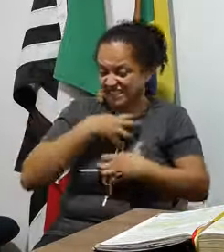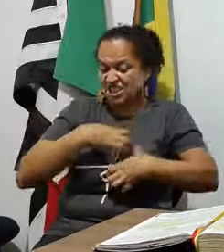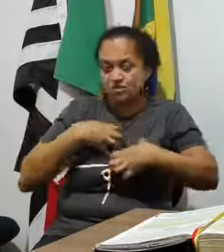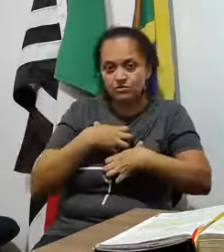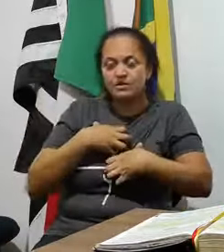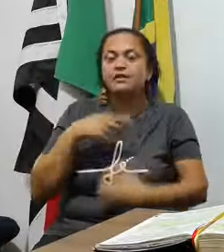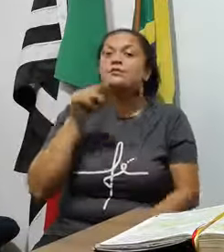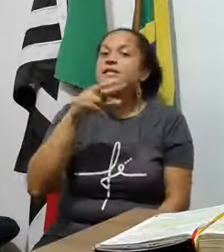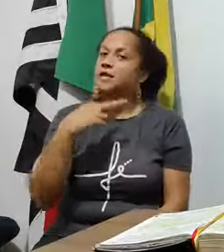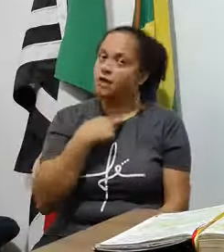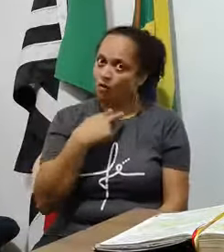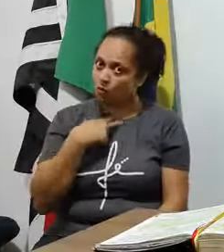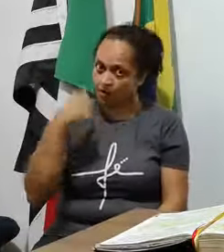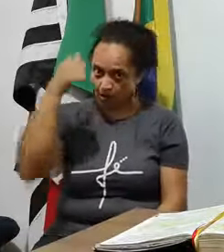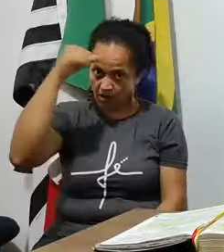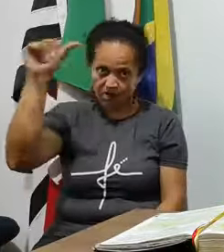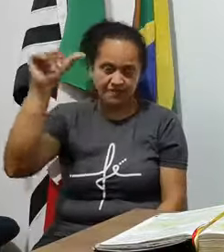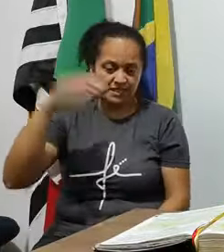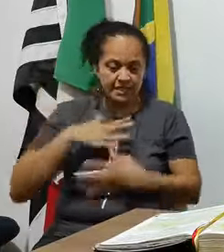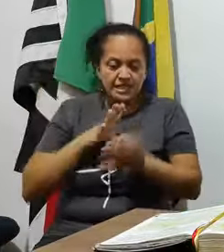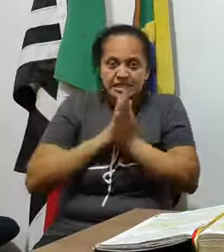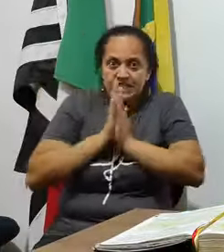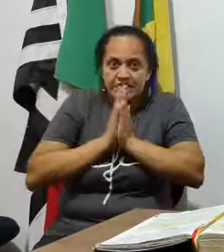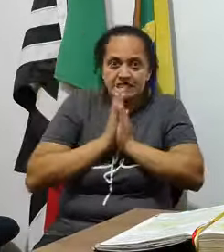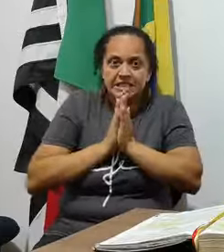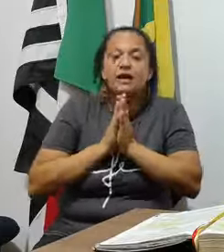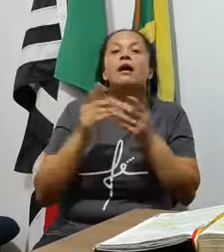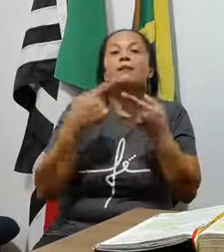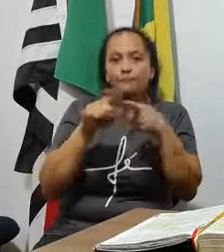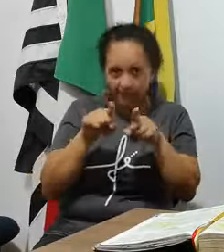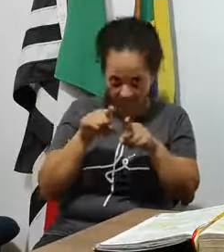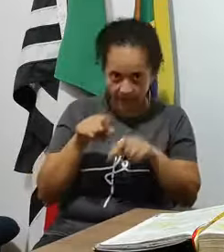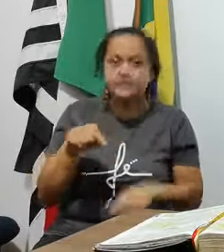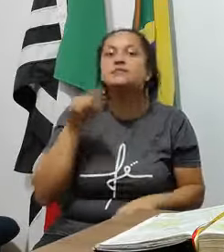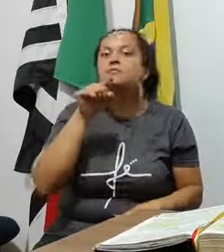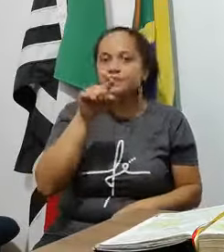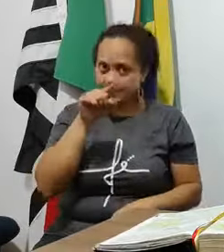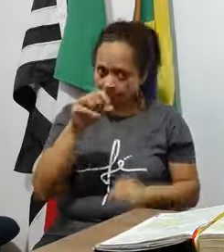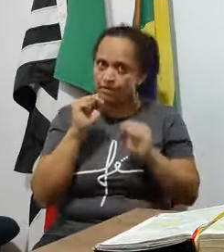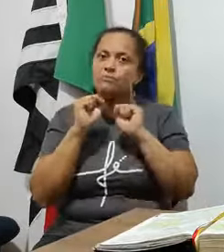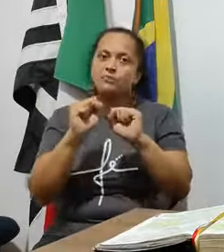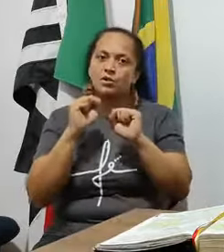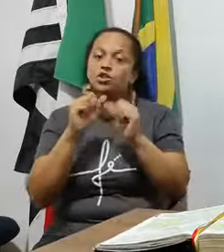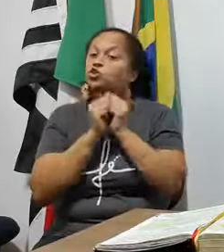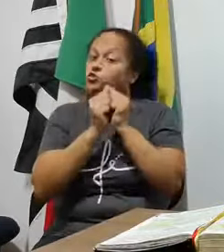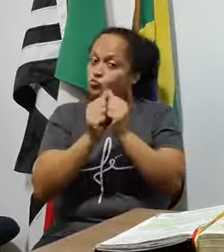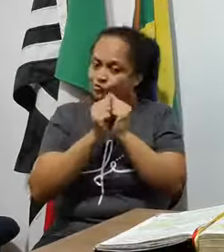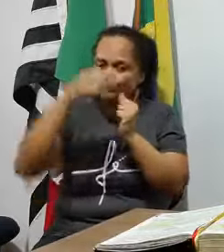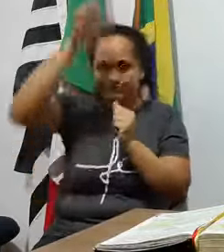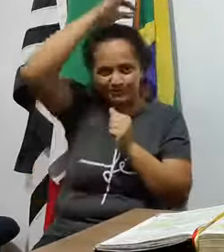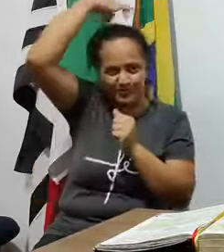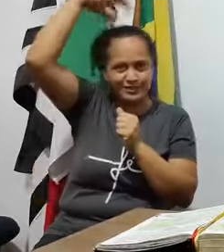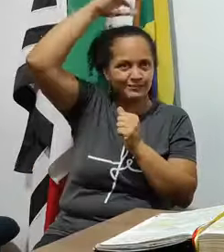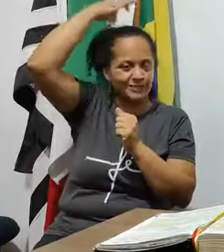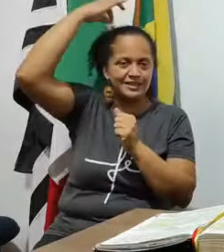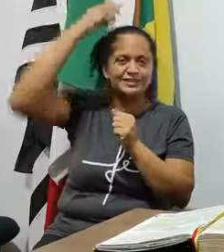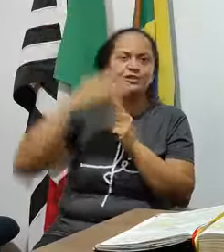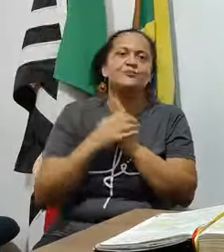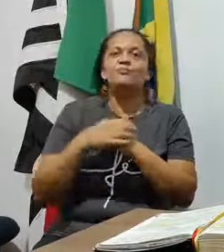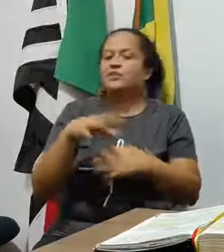que a ansiedade venha. Porém, você tem totais condições, com a ajuda do Espírito Santo, de não deixar